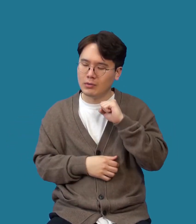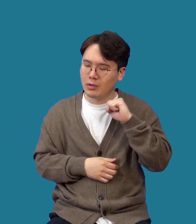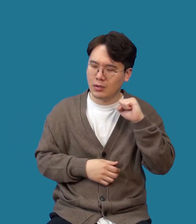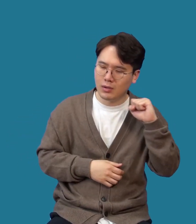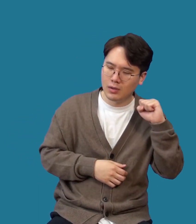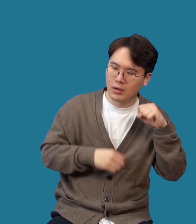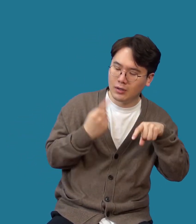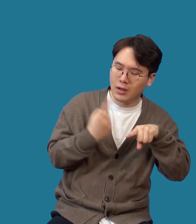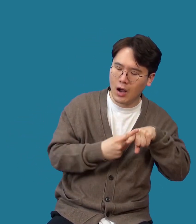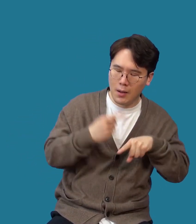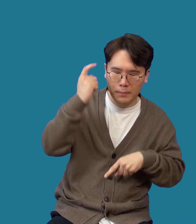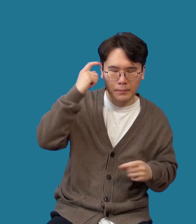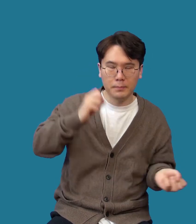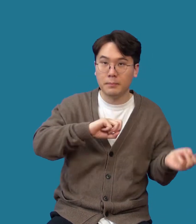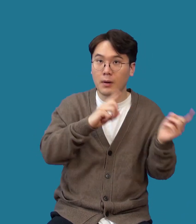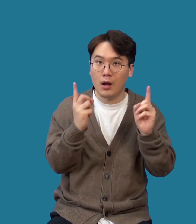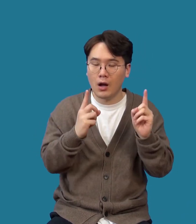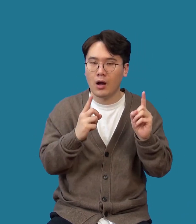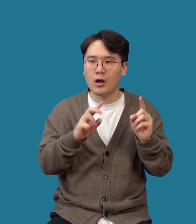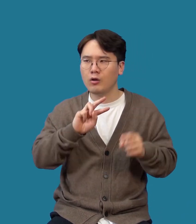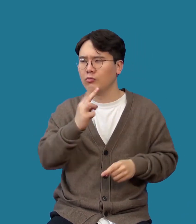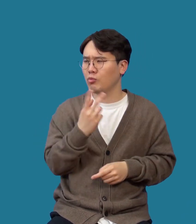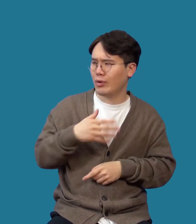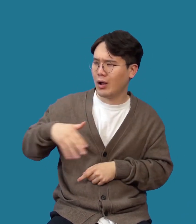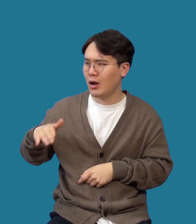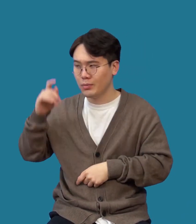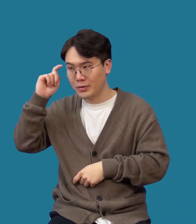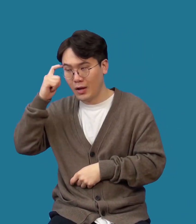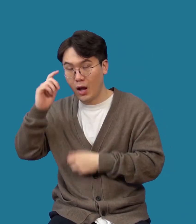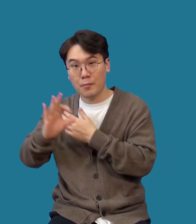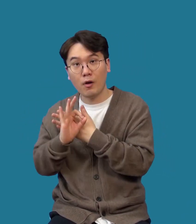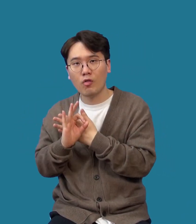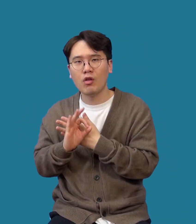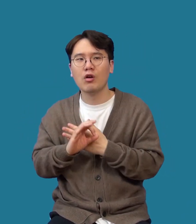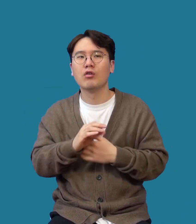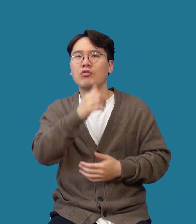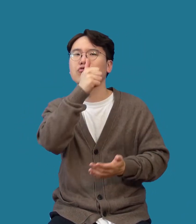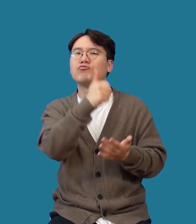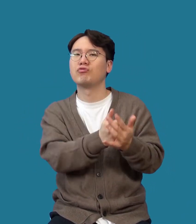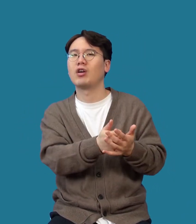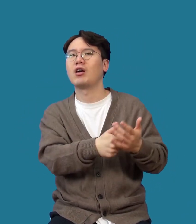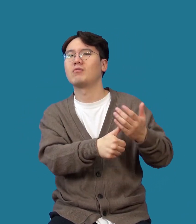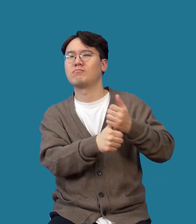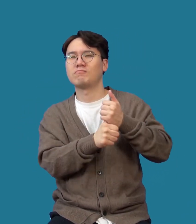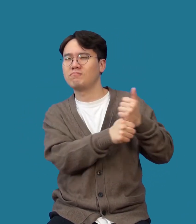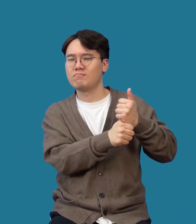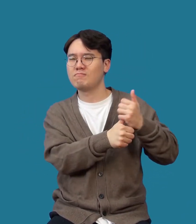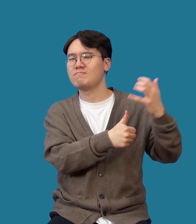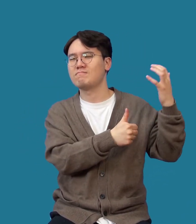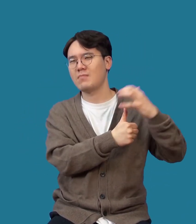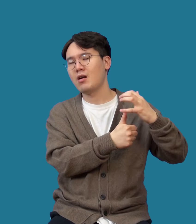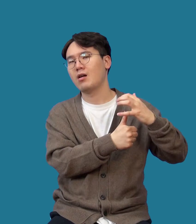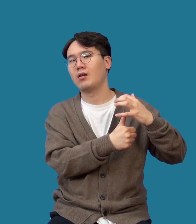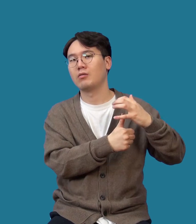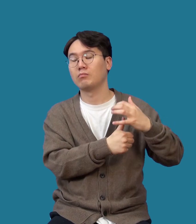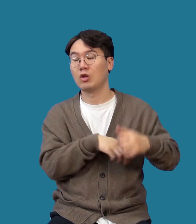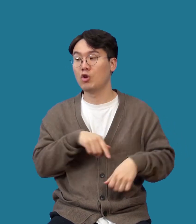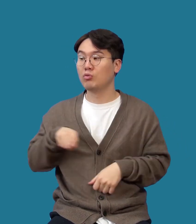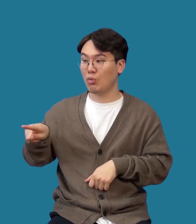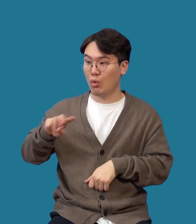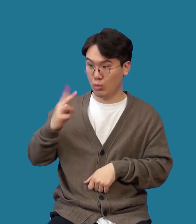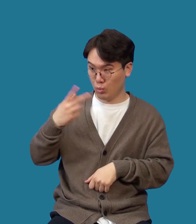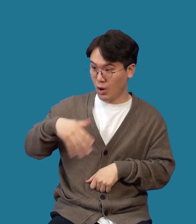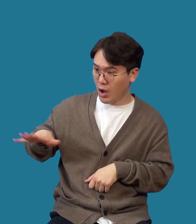돌이키려고 해보십시오. 그때부터 죄가 우리를 강압하기 시작합니다. 너 돌이키면 친구들 다 떨어질 거야?